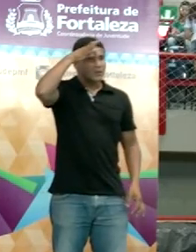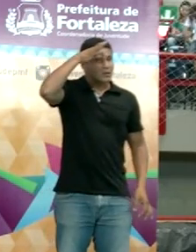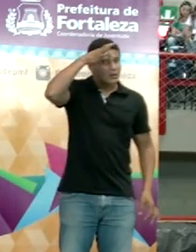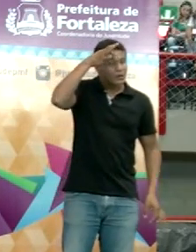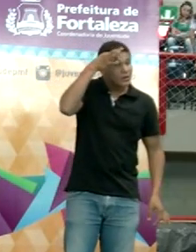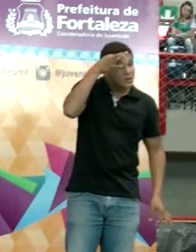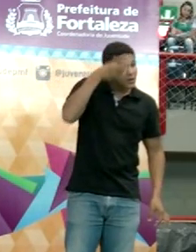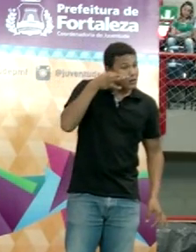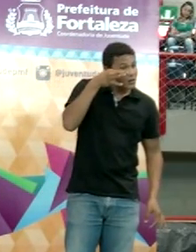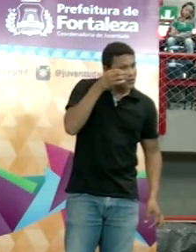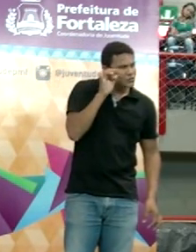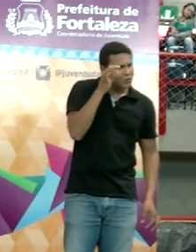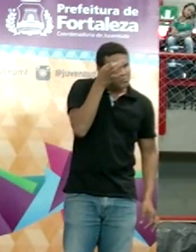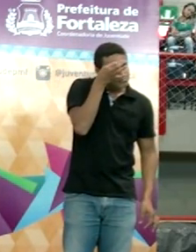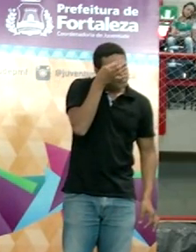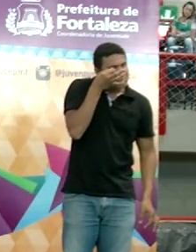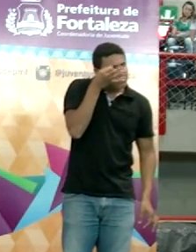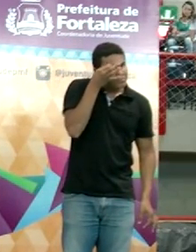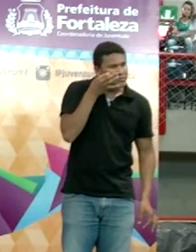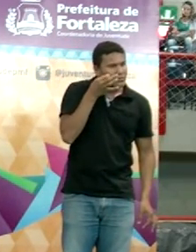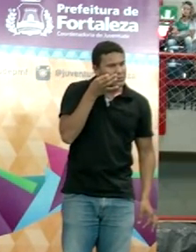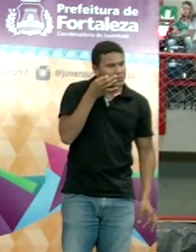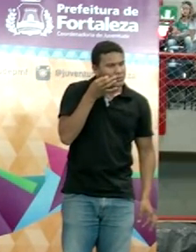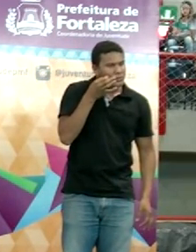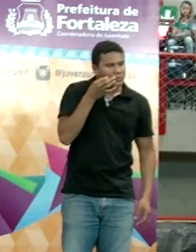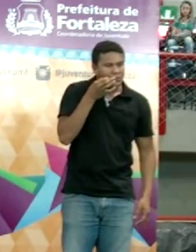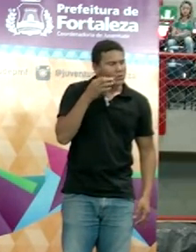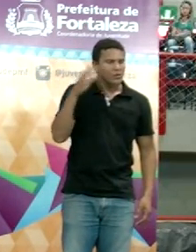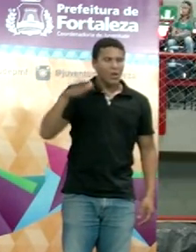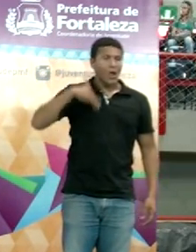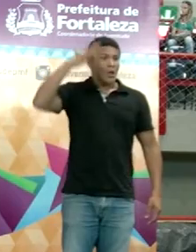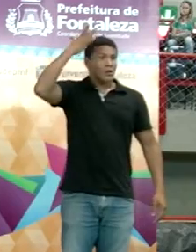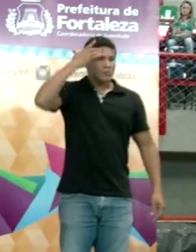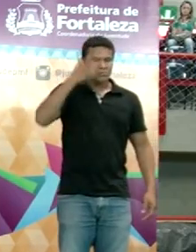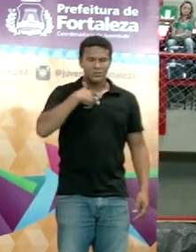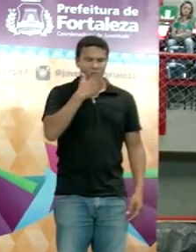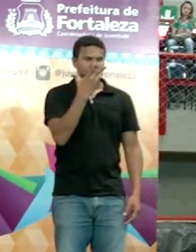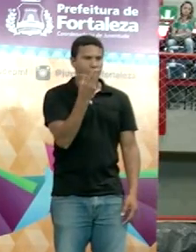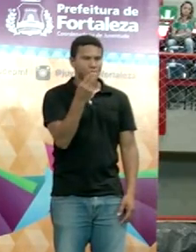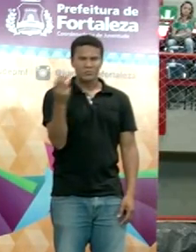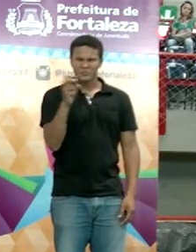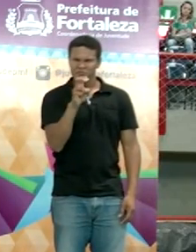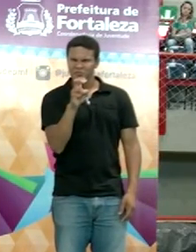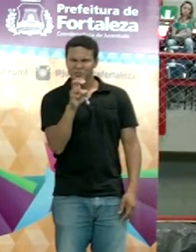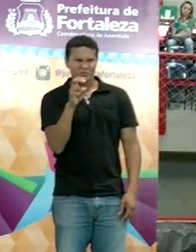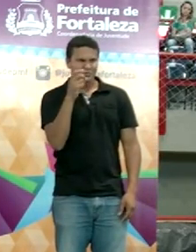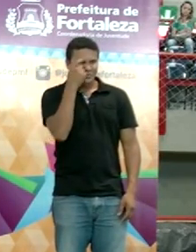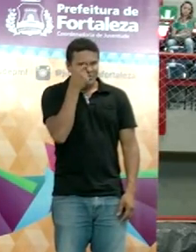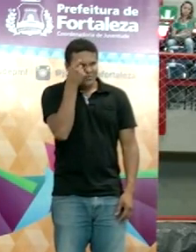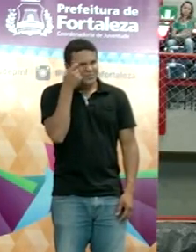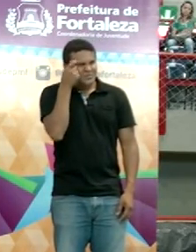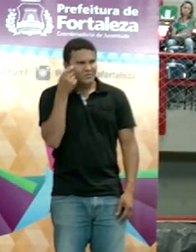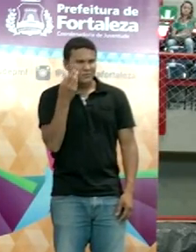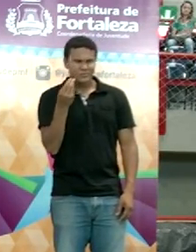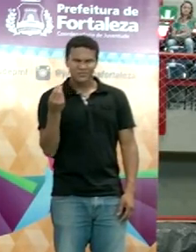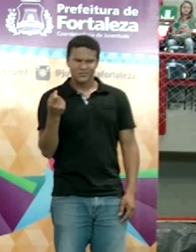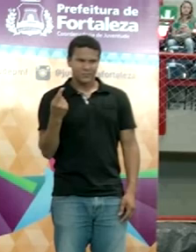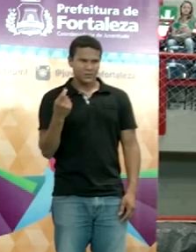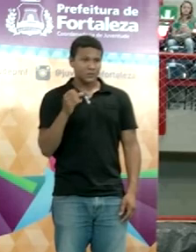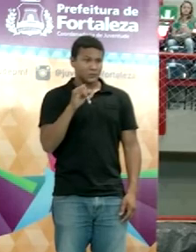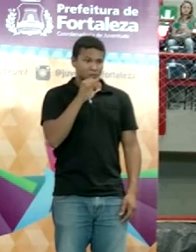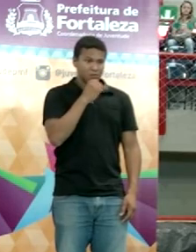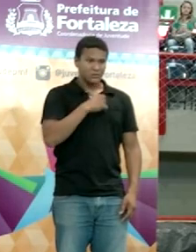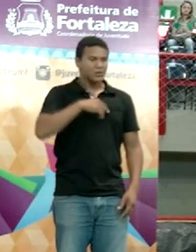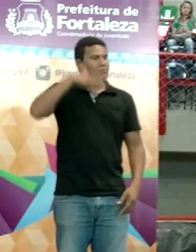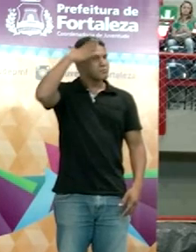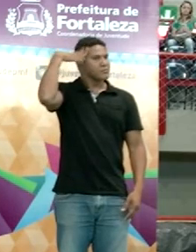meio da sobrancelha. No outro dia tinha bem uns 5 com a falha no meio da sobrancelha. A menina pinta o cabelo de uma cor, No outro dia tem não sei